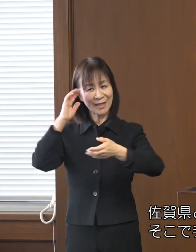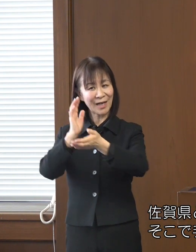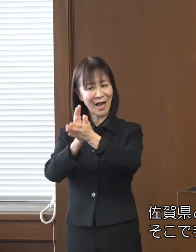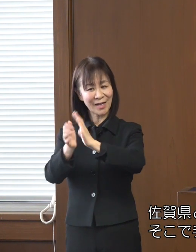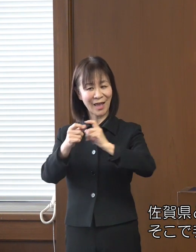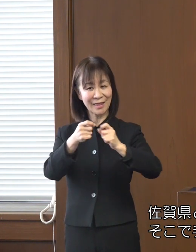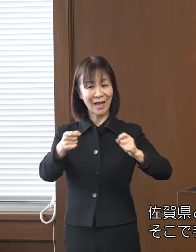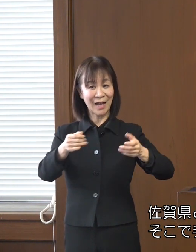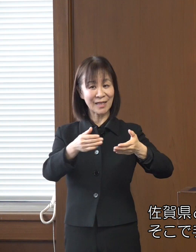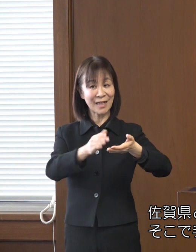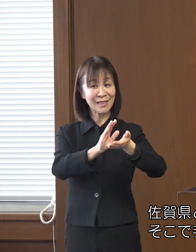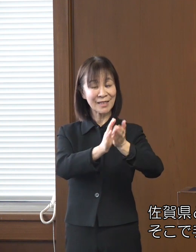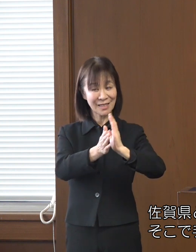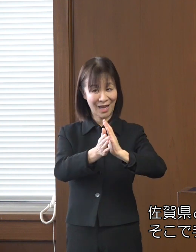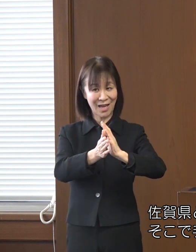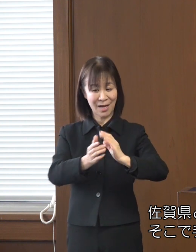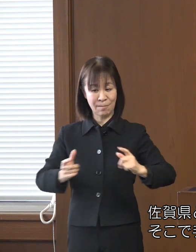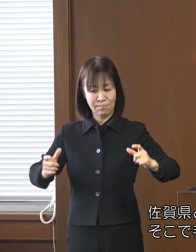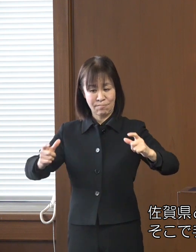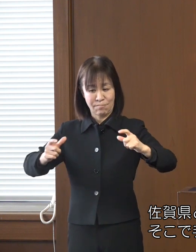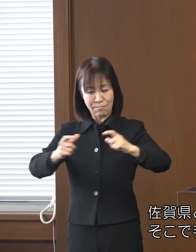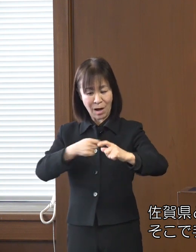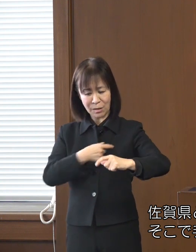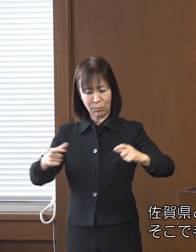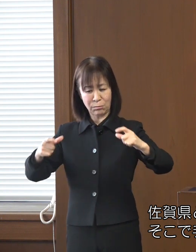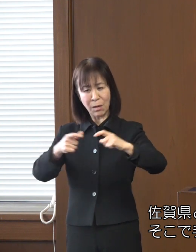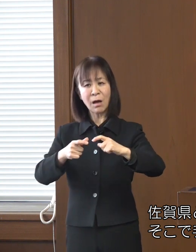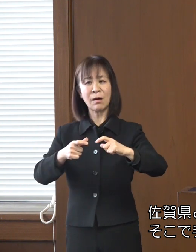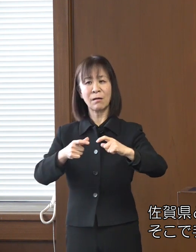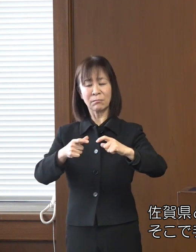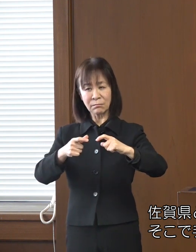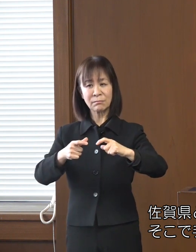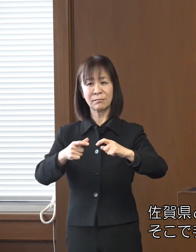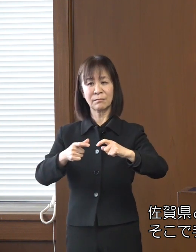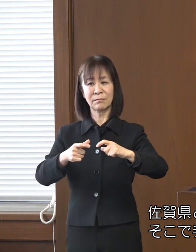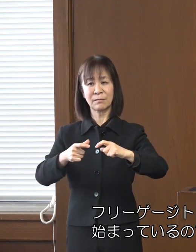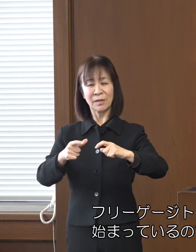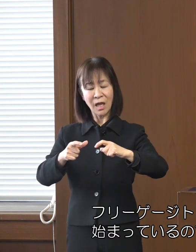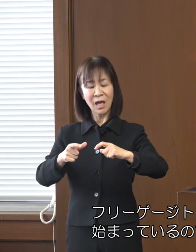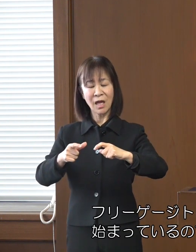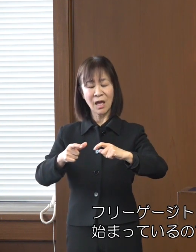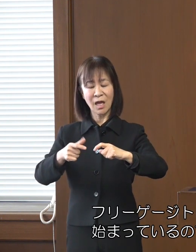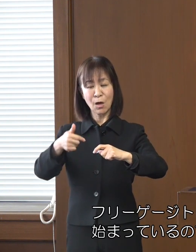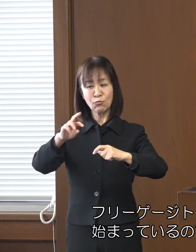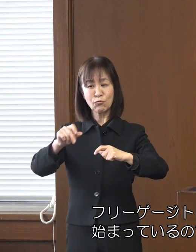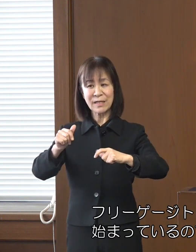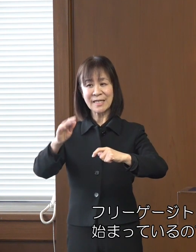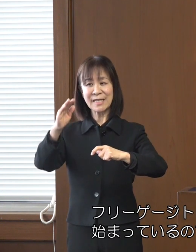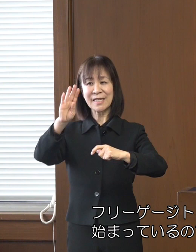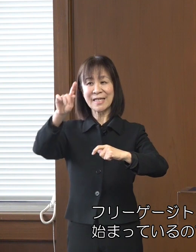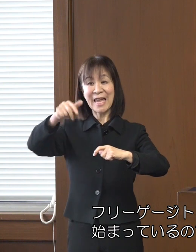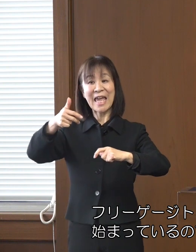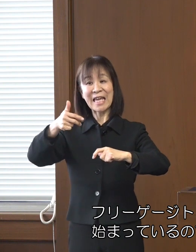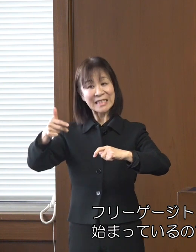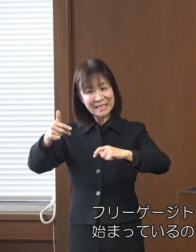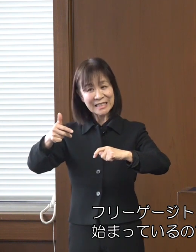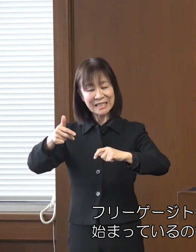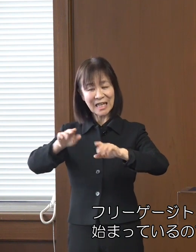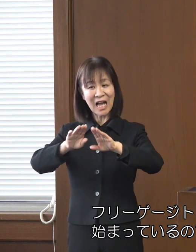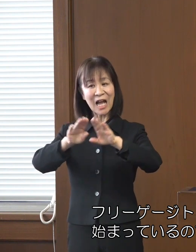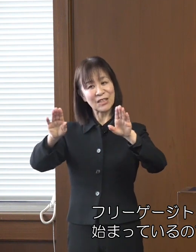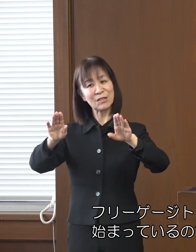長崎県が合意をして、そこで手を挙げたところから、振り消しというんですけど始まっている